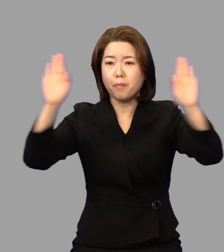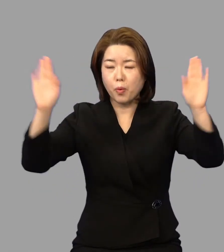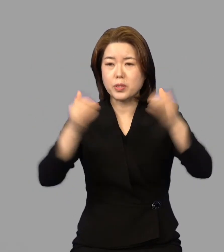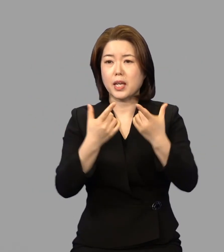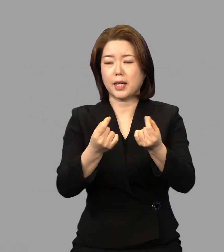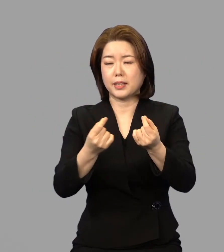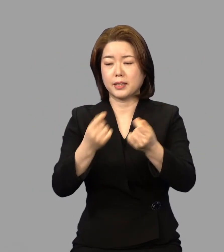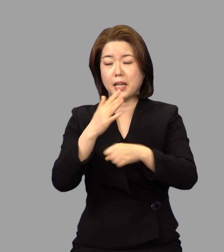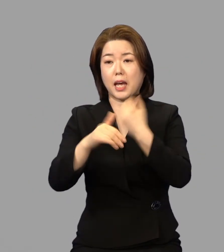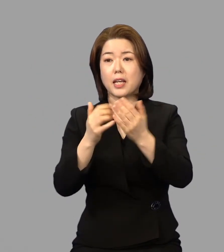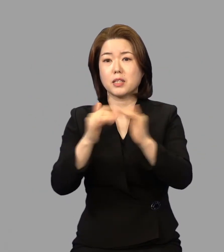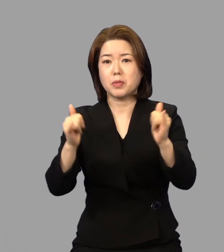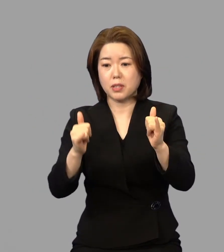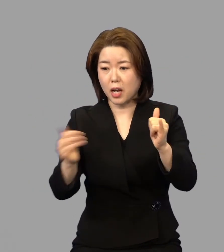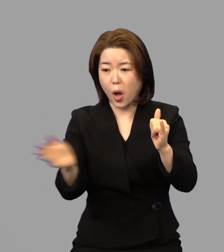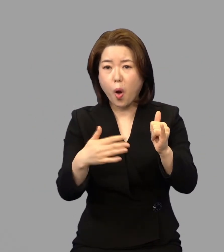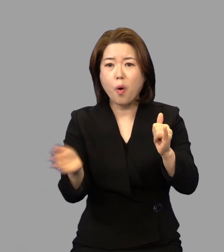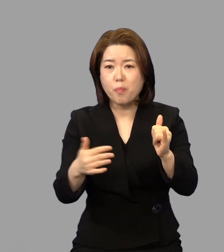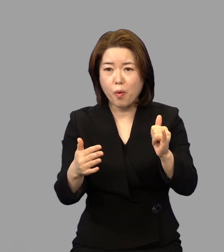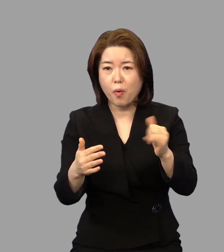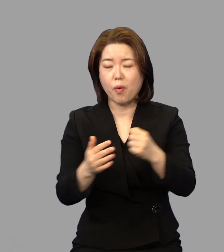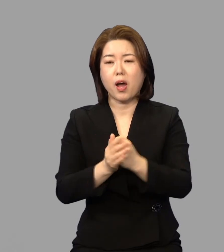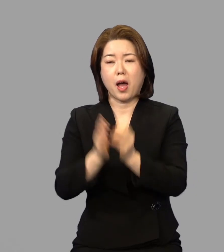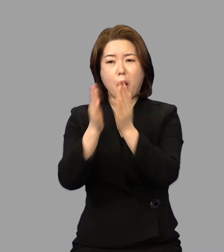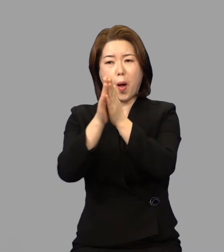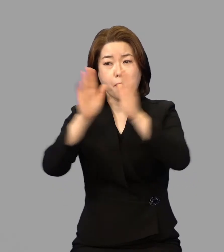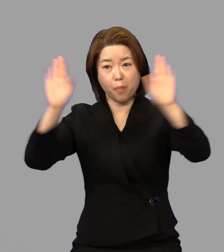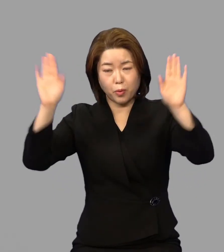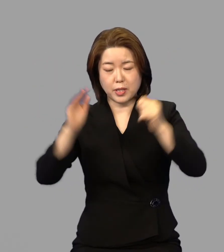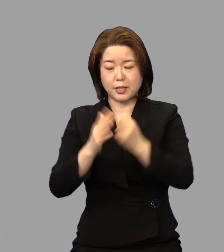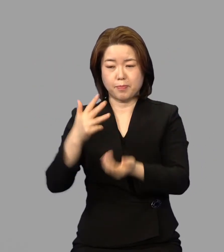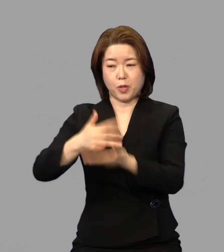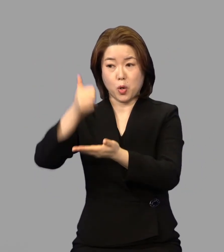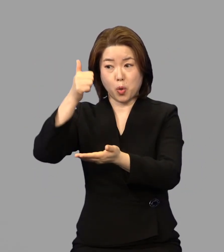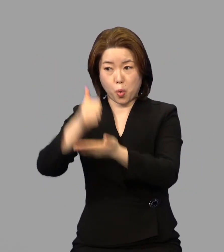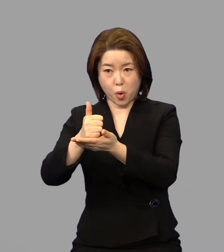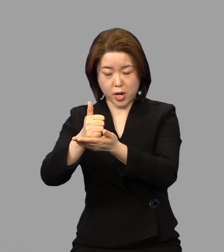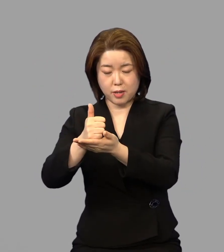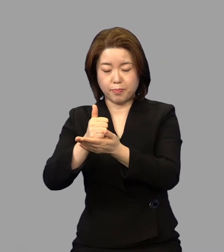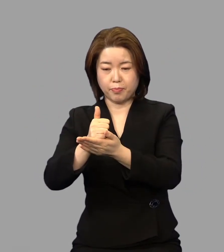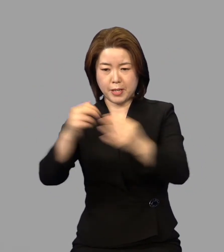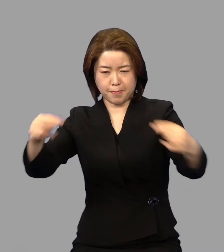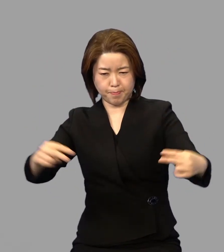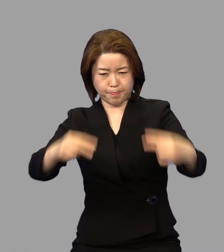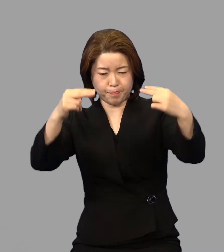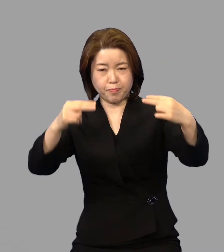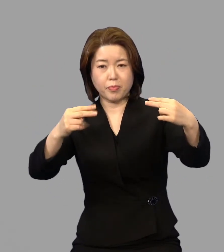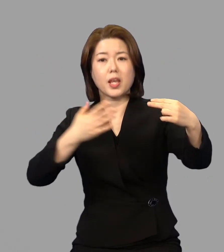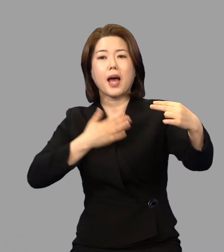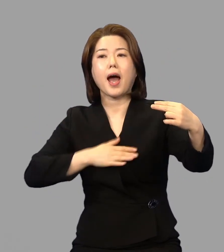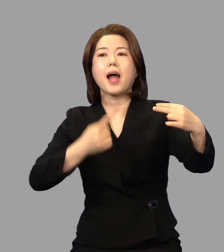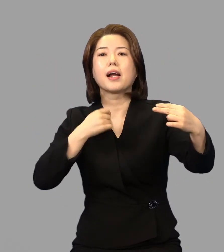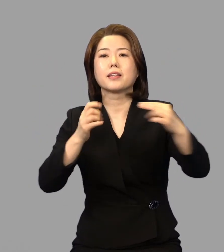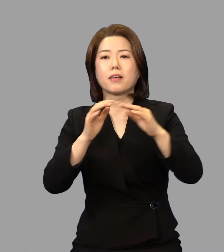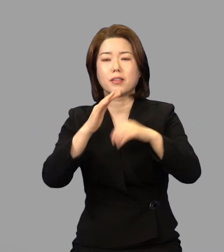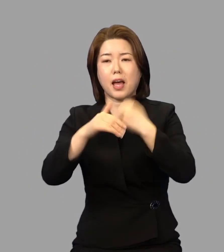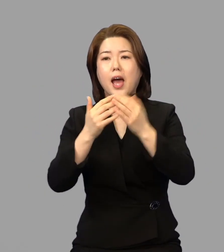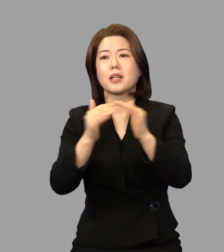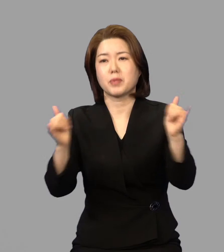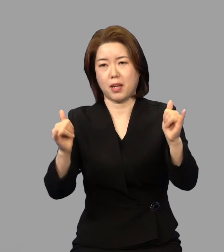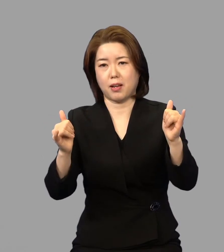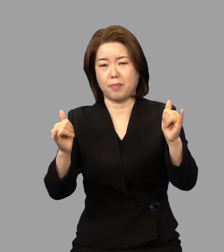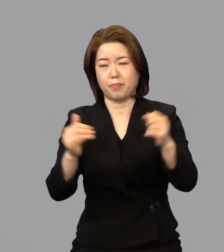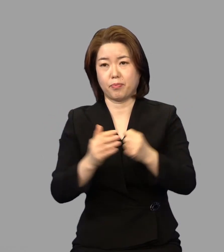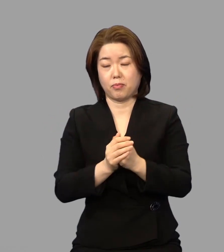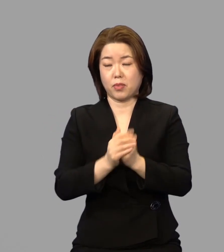일어나지 못하였나니 모세는 여호와께서 대면하여 아시던 자요. 그러니까 모세는 하나님을